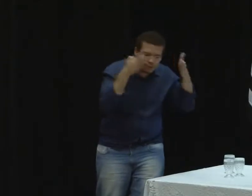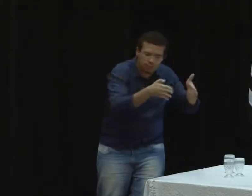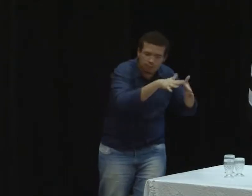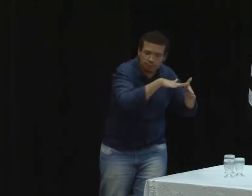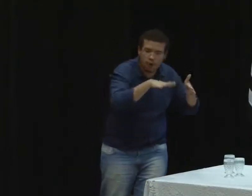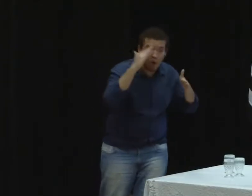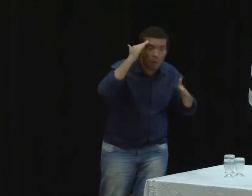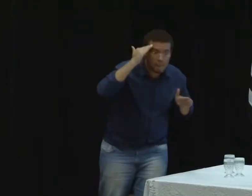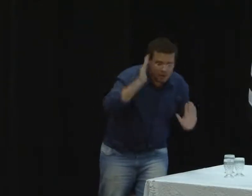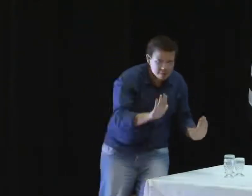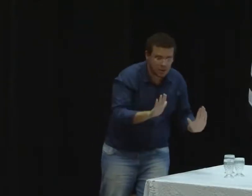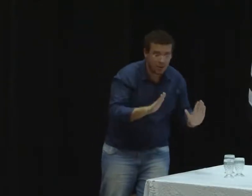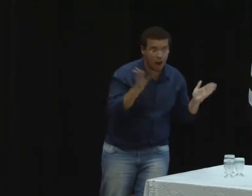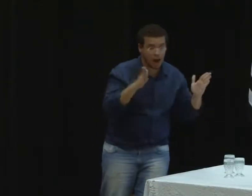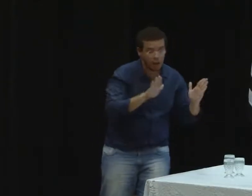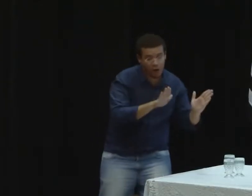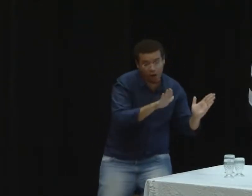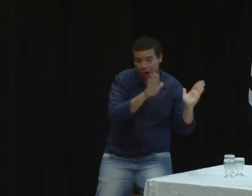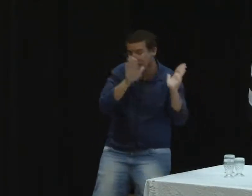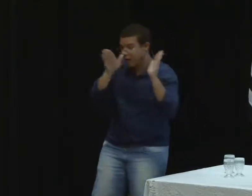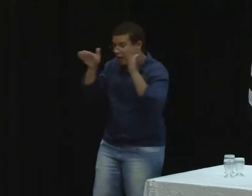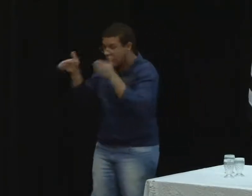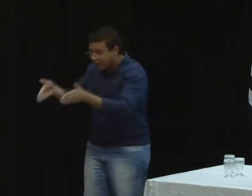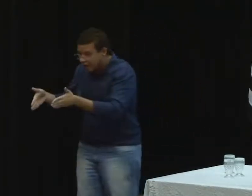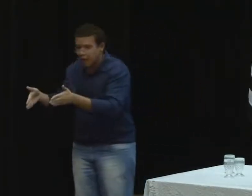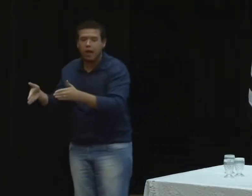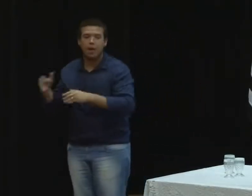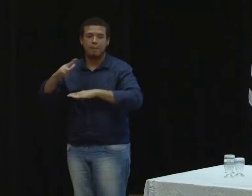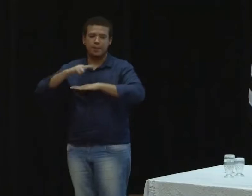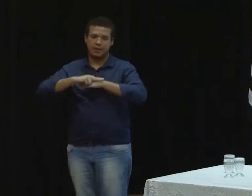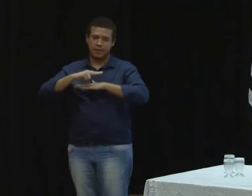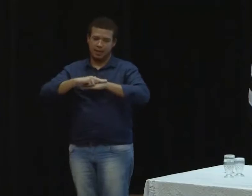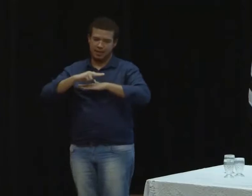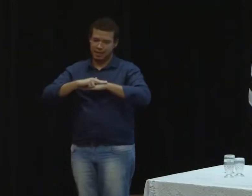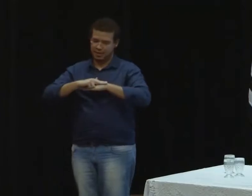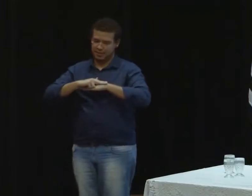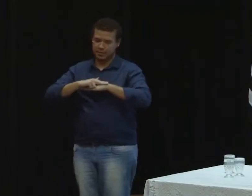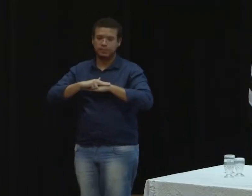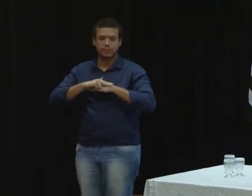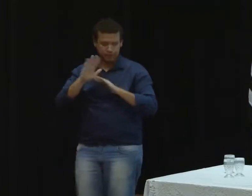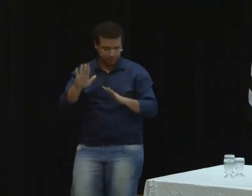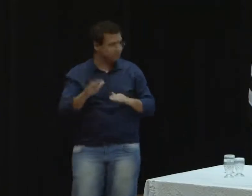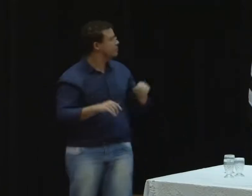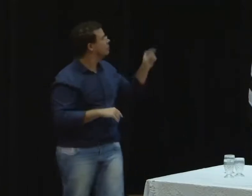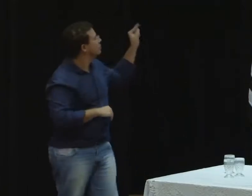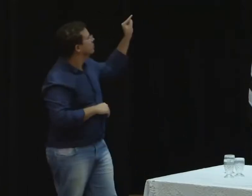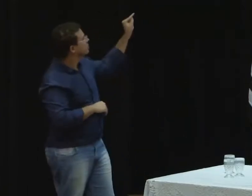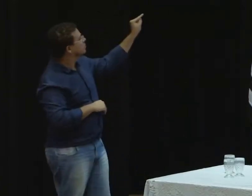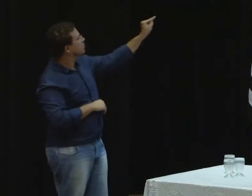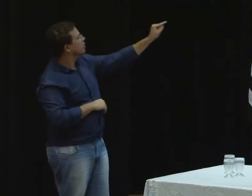de analisar e que dados eu gostaria de coletar. Agora, com foco na